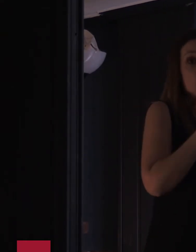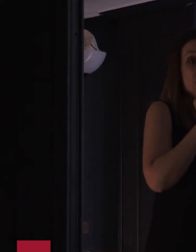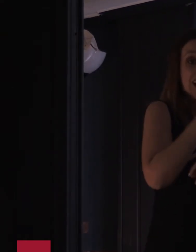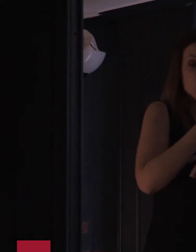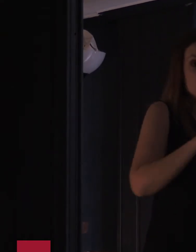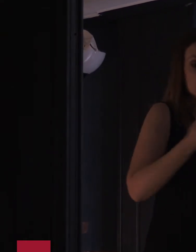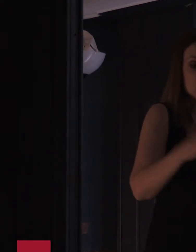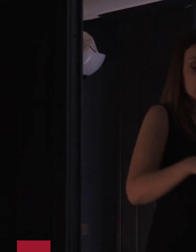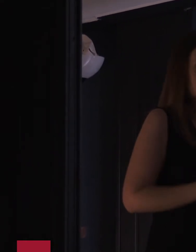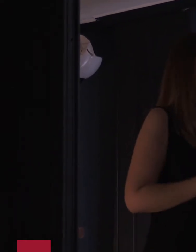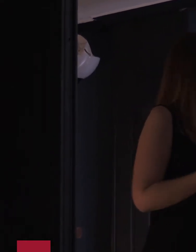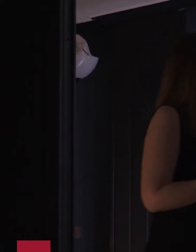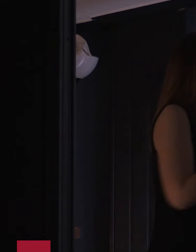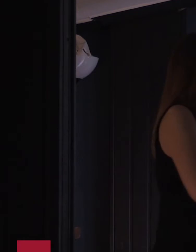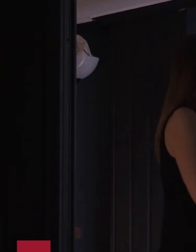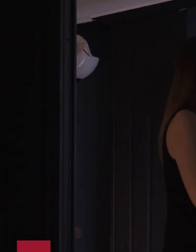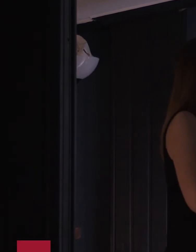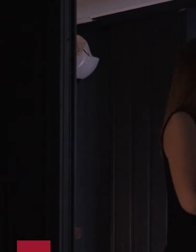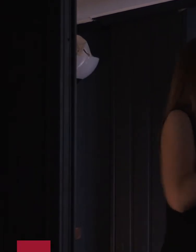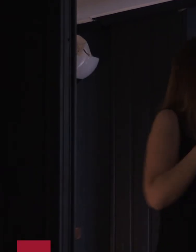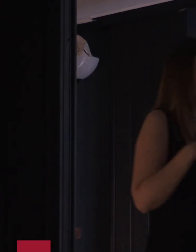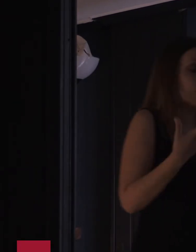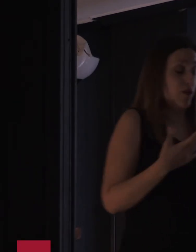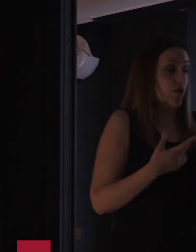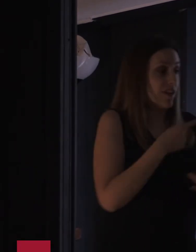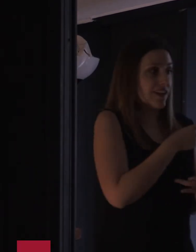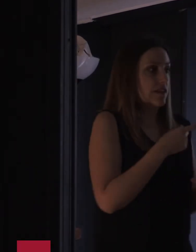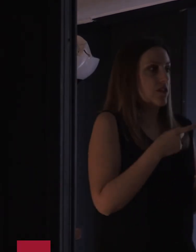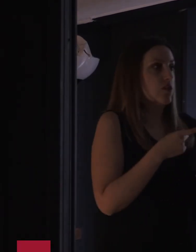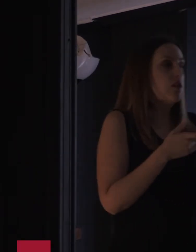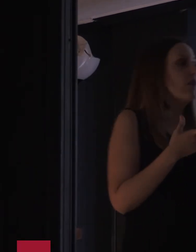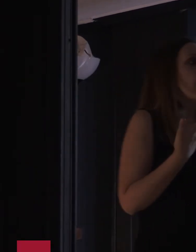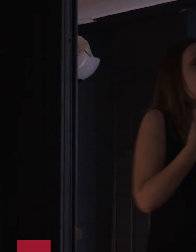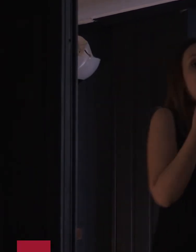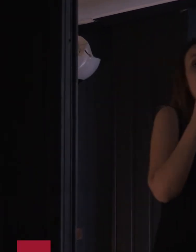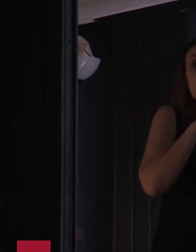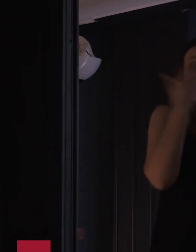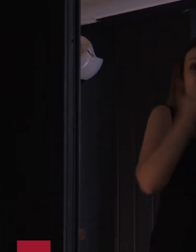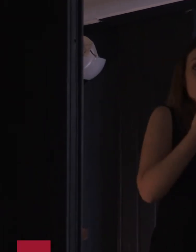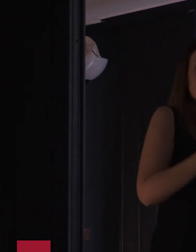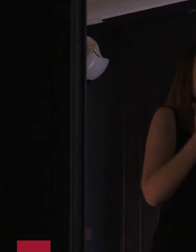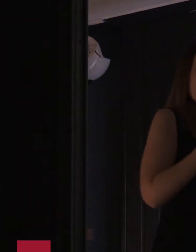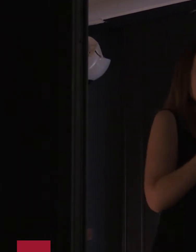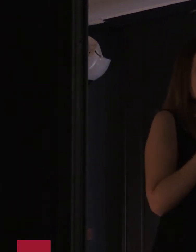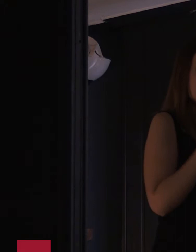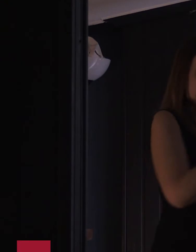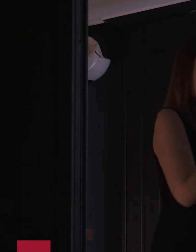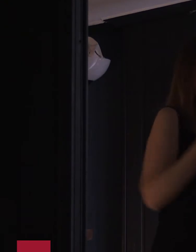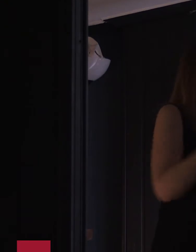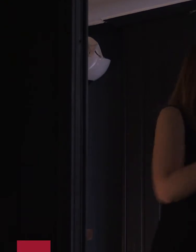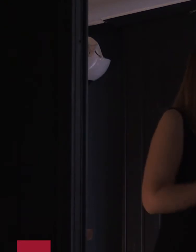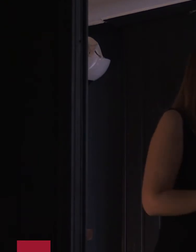soy físico, pero en principio la idea es que esto habría que abordarlo inmediatamente después de la lesión. De hecho, hay otras